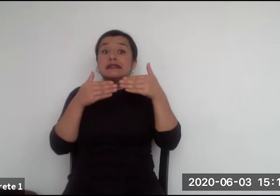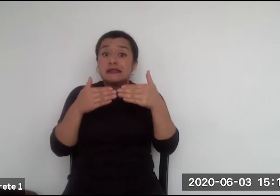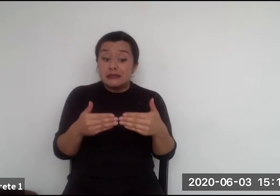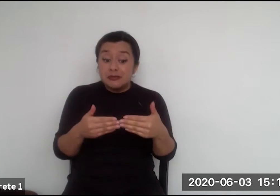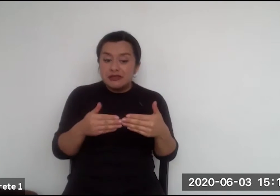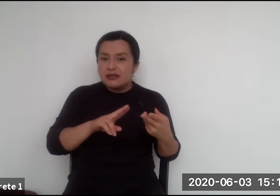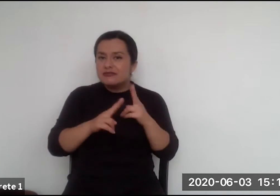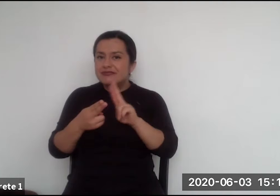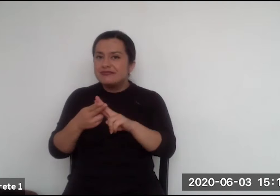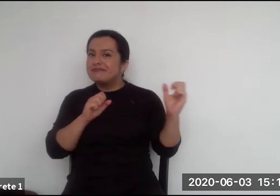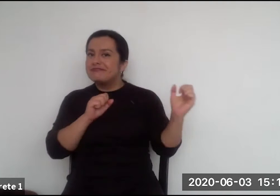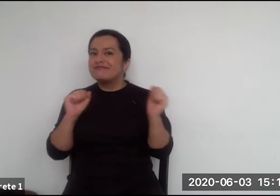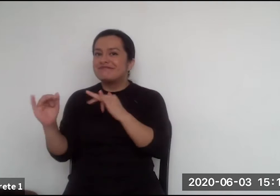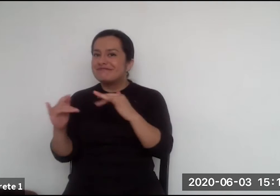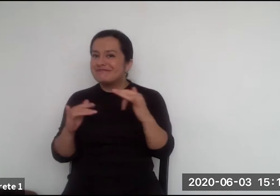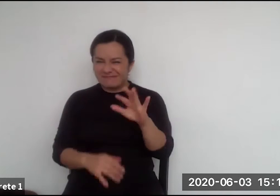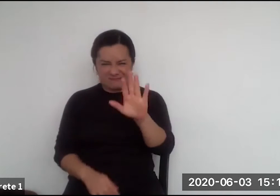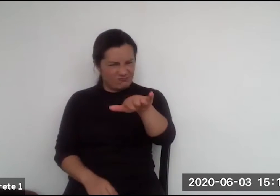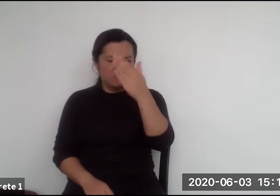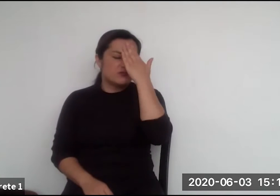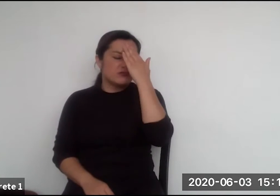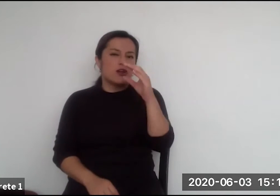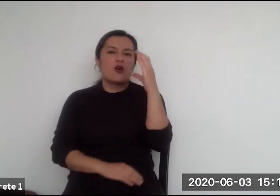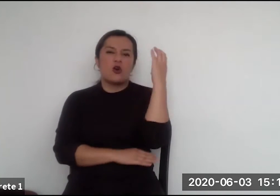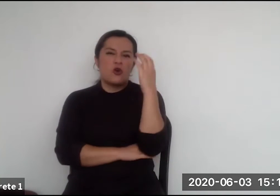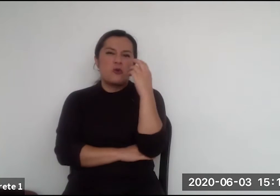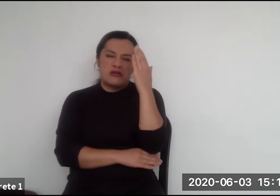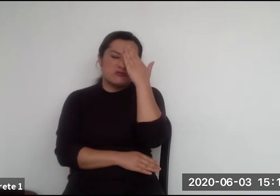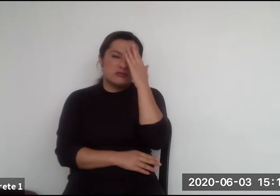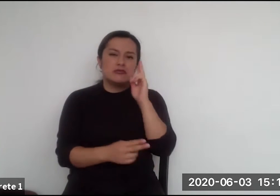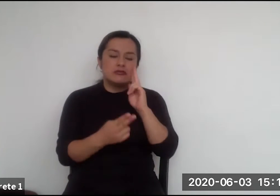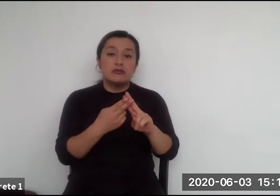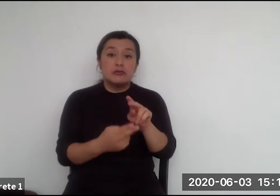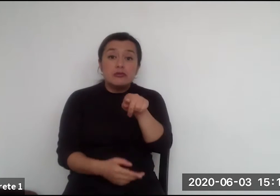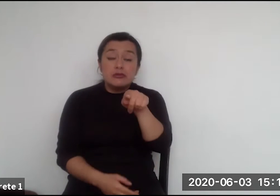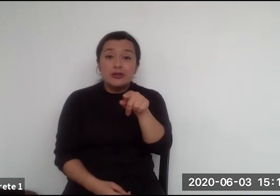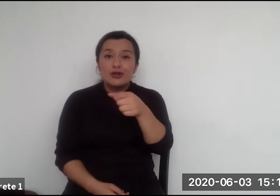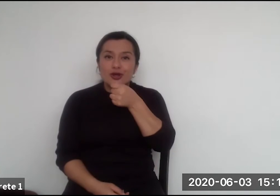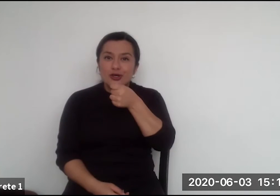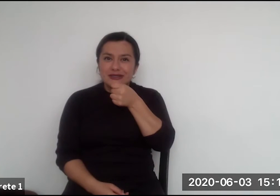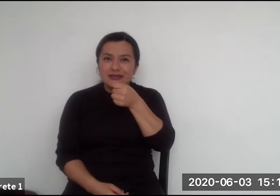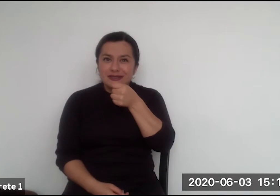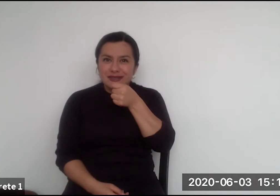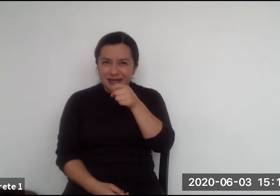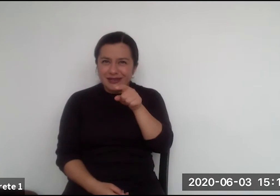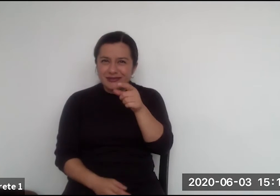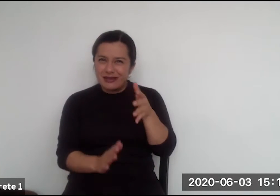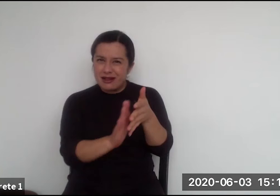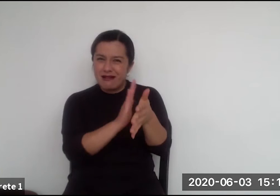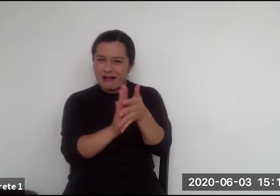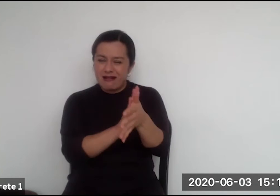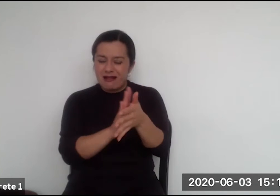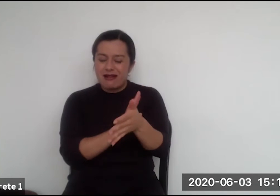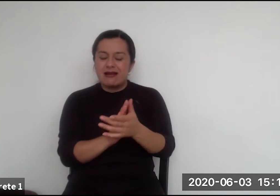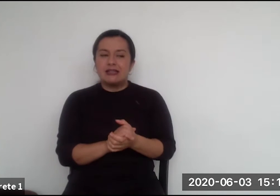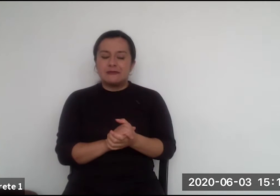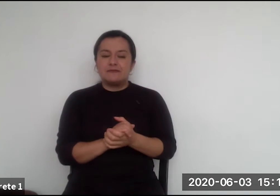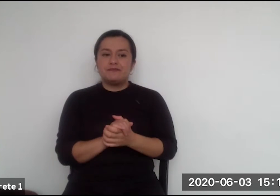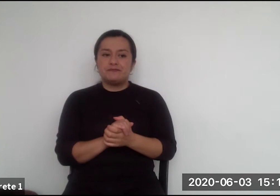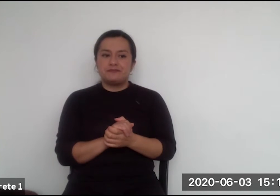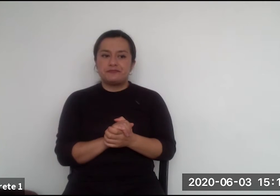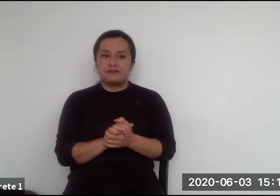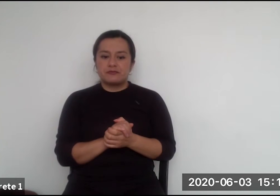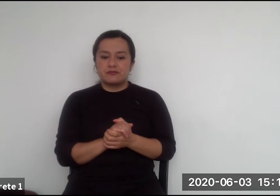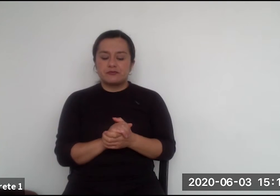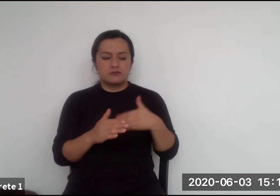Yo creo que todos en Colombia conocimos la noticia detonada a partir del el